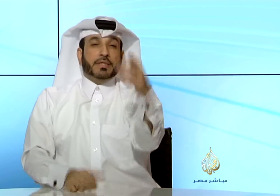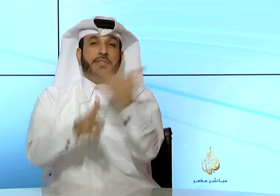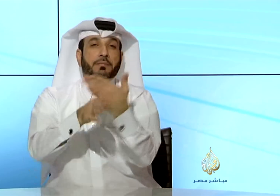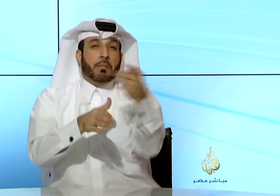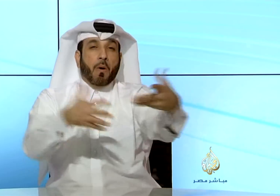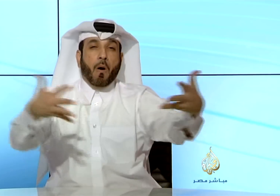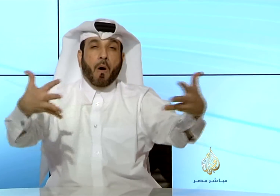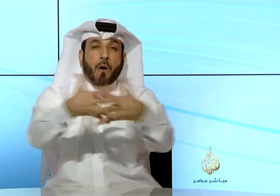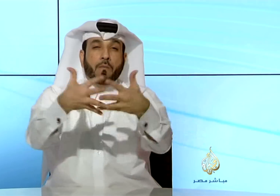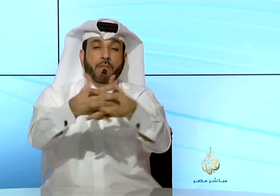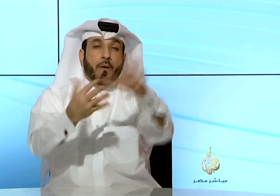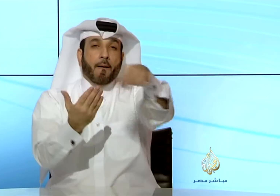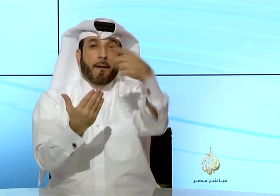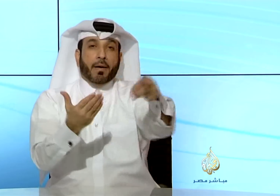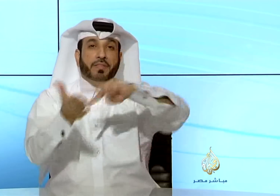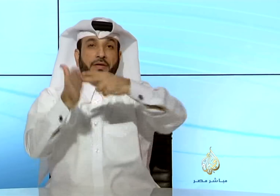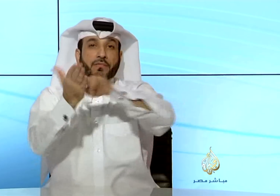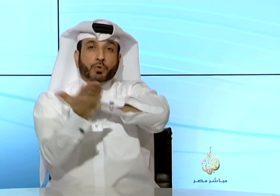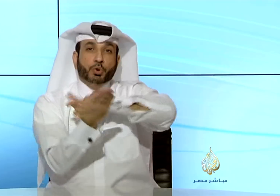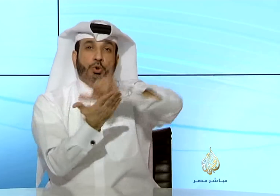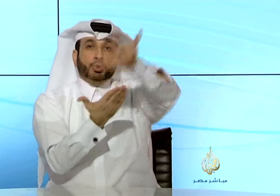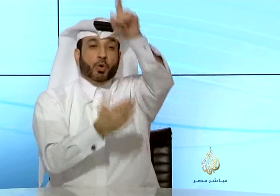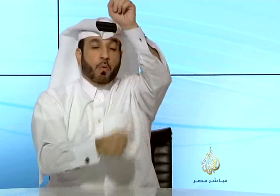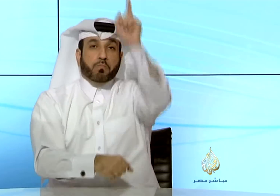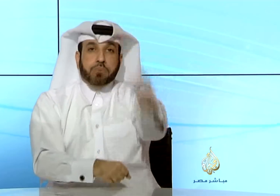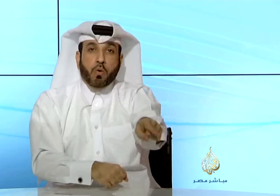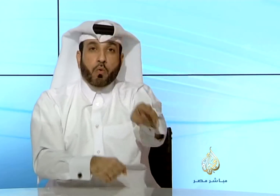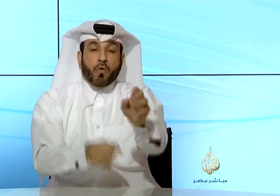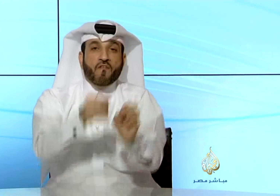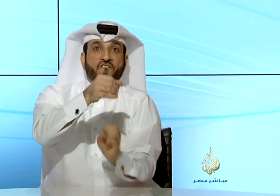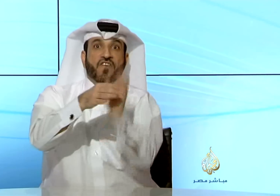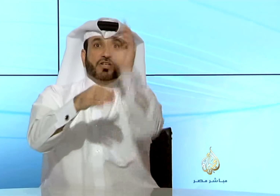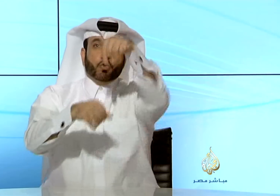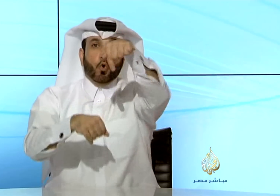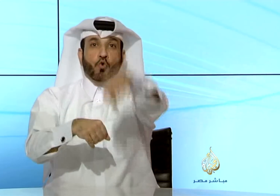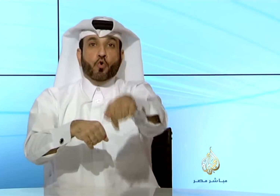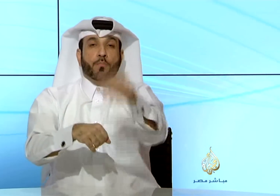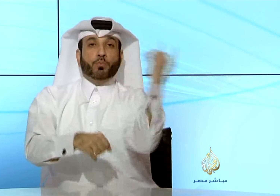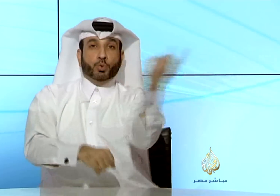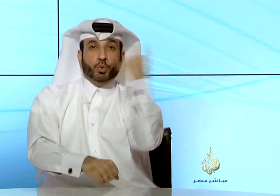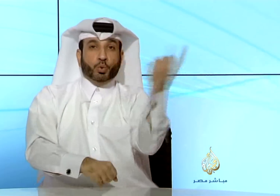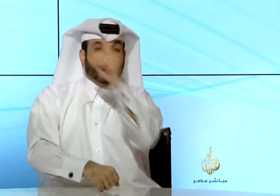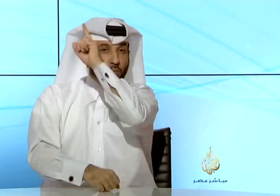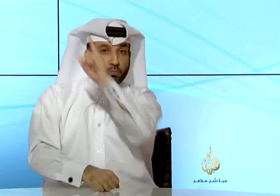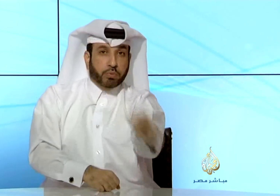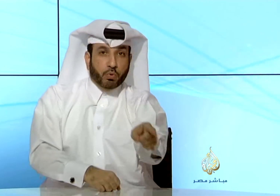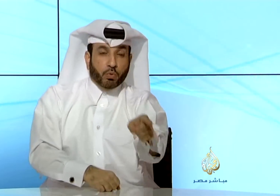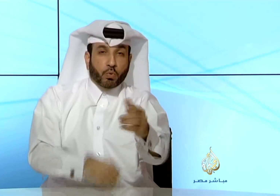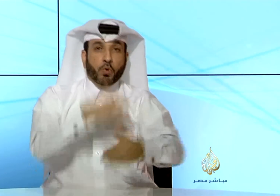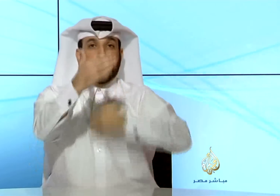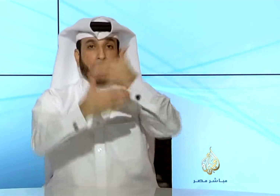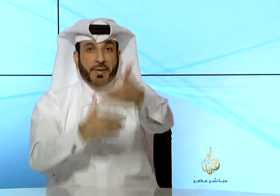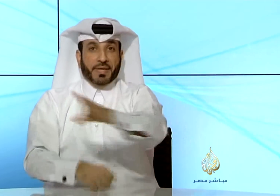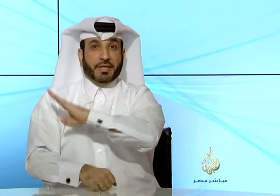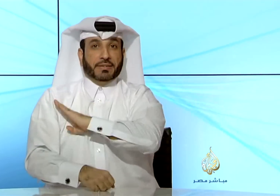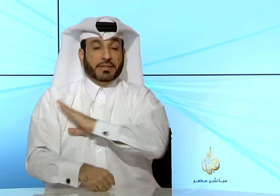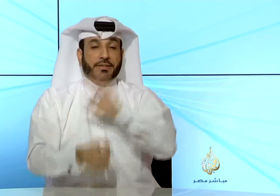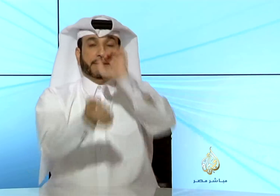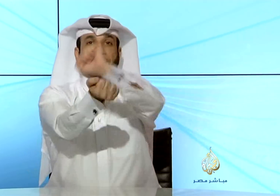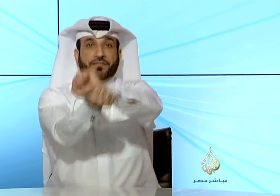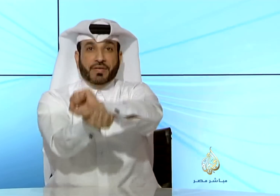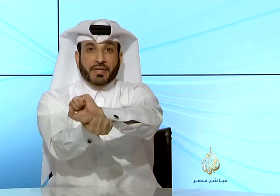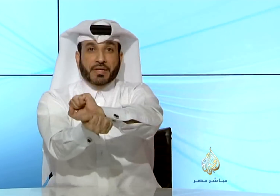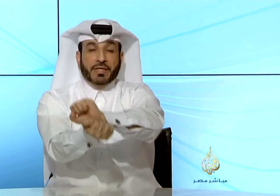التكفيريه في قصف فجر اليوم شنته طائرات الاباتشي والقت قوات الجيش القبض